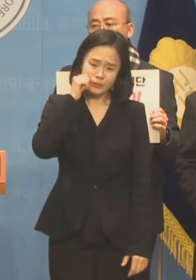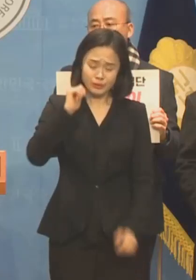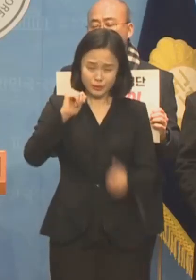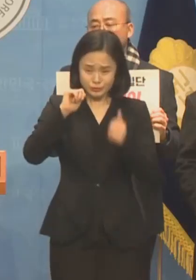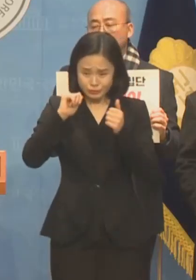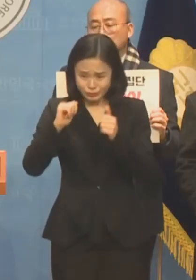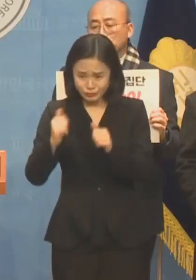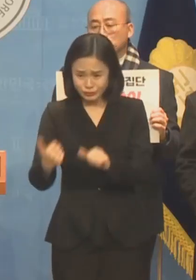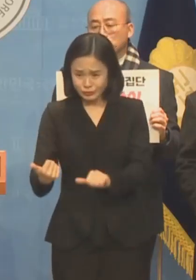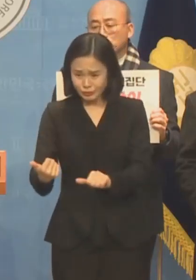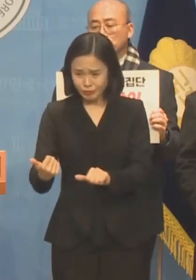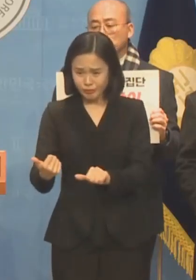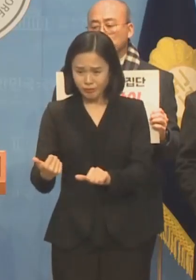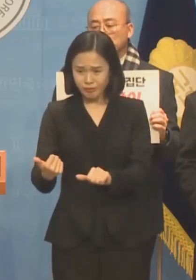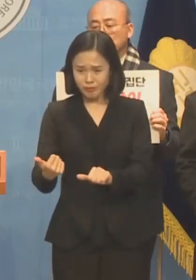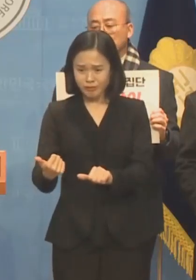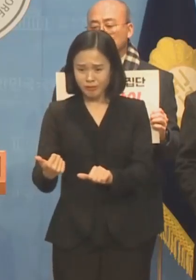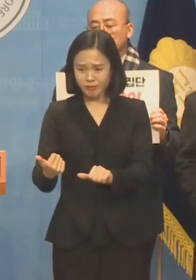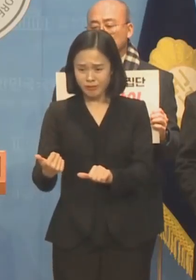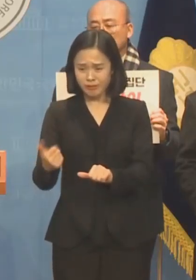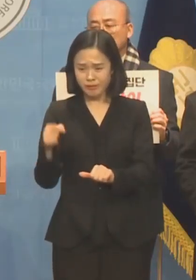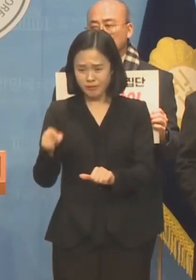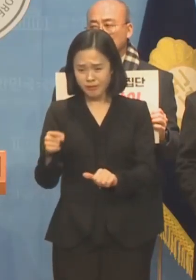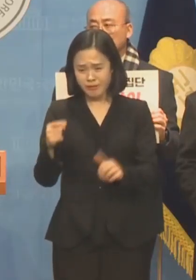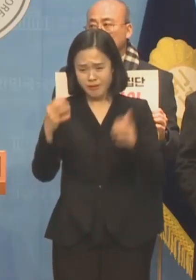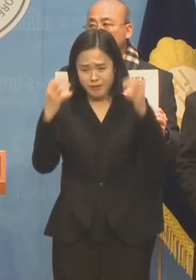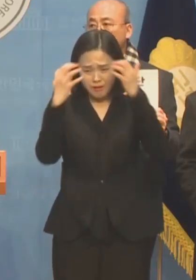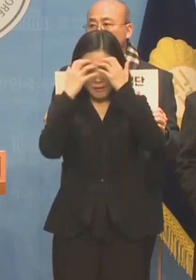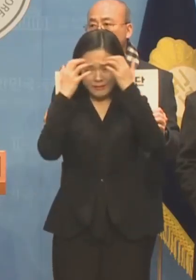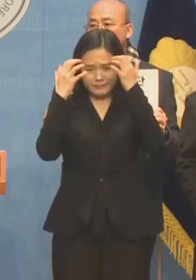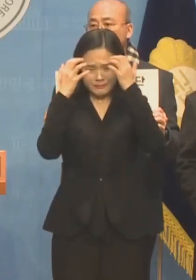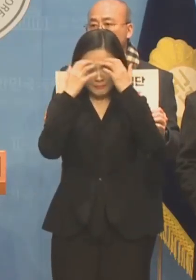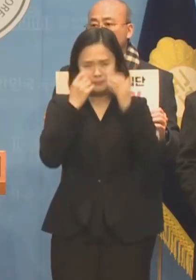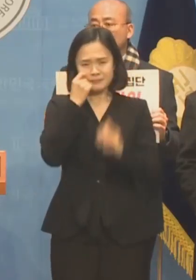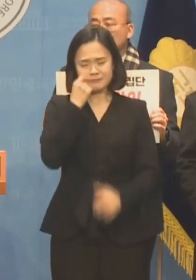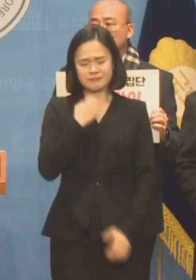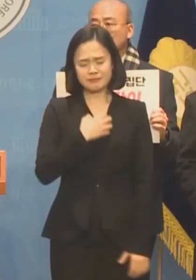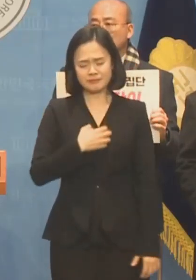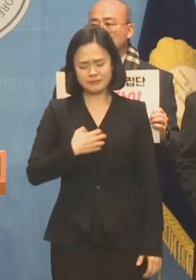고통과 슬픔을 안고 살아갈